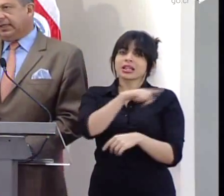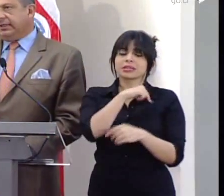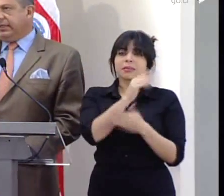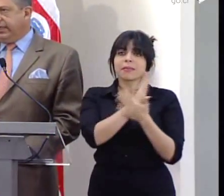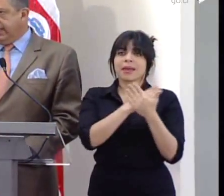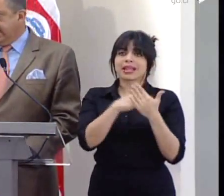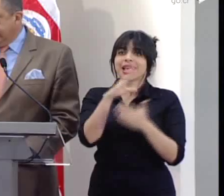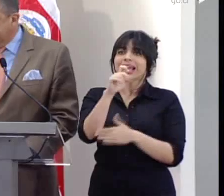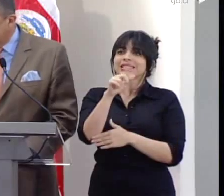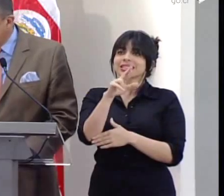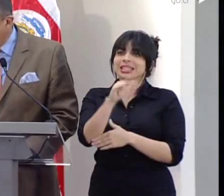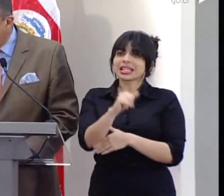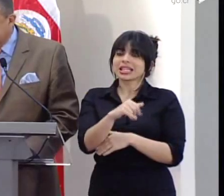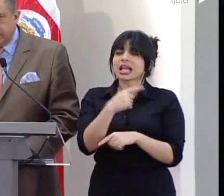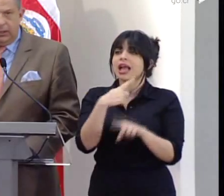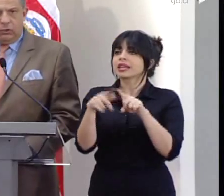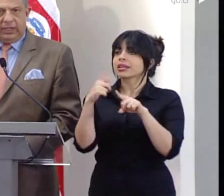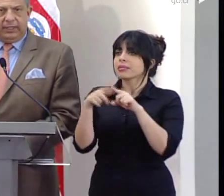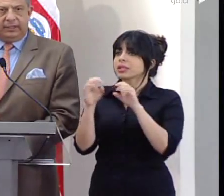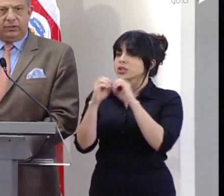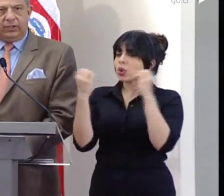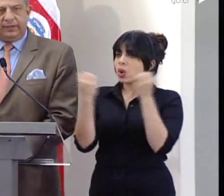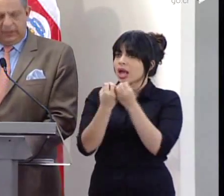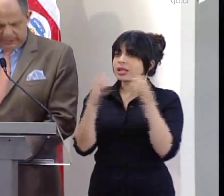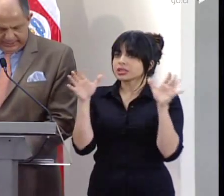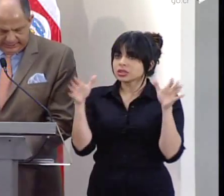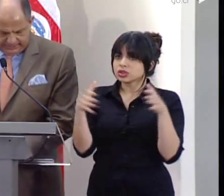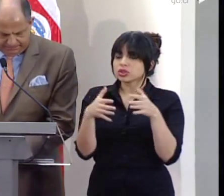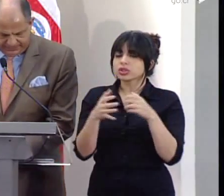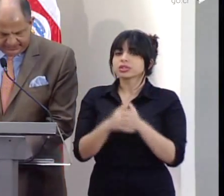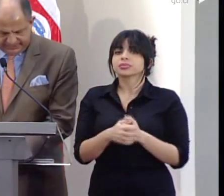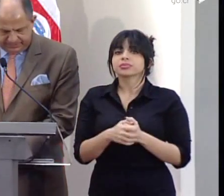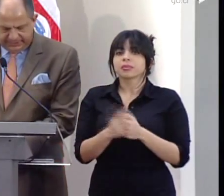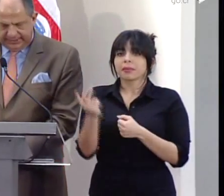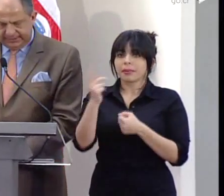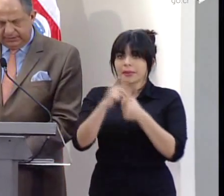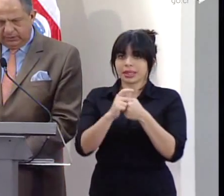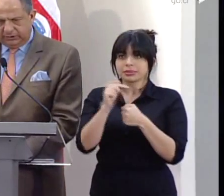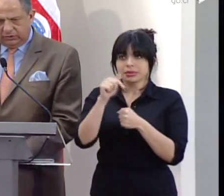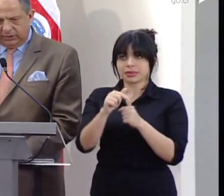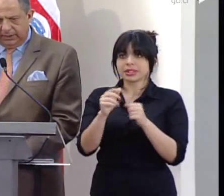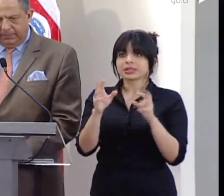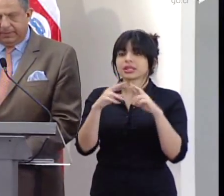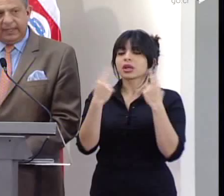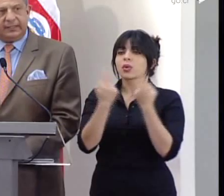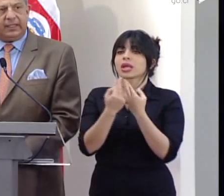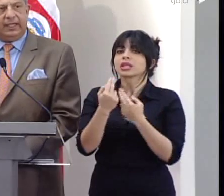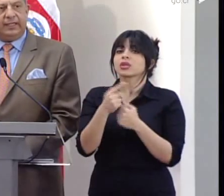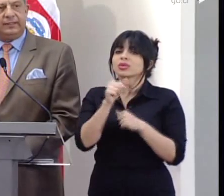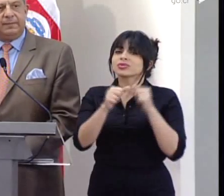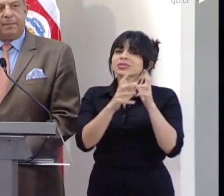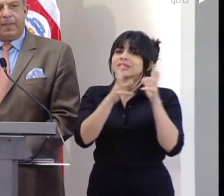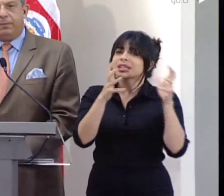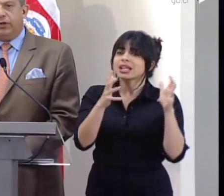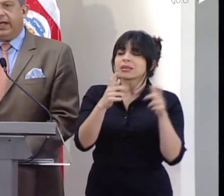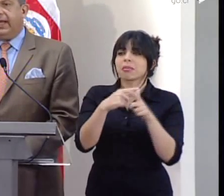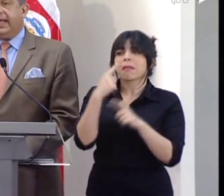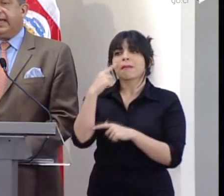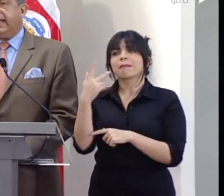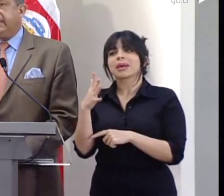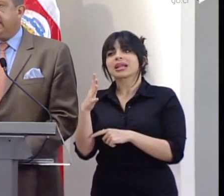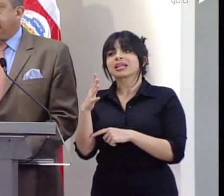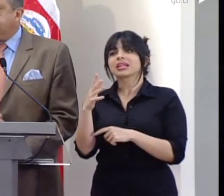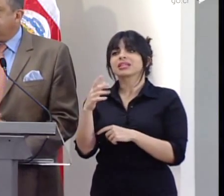parte de la Cancillería y de las demás organizaciones que participan en ese encuentro, me parece que es poner